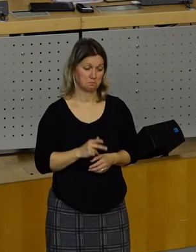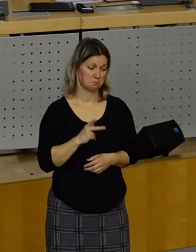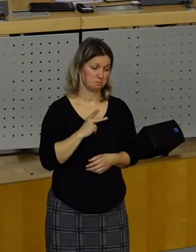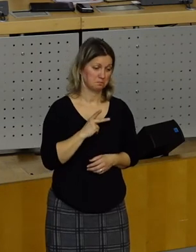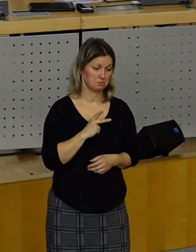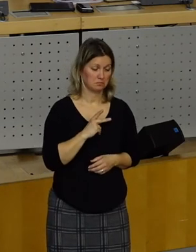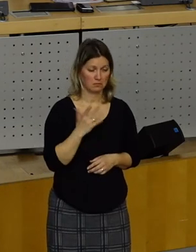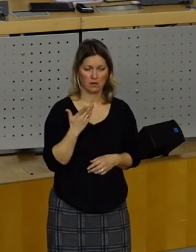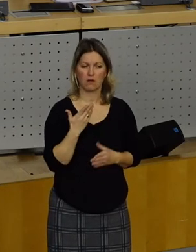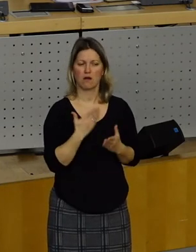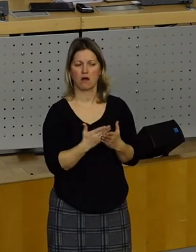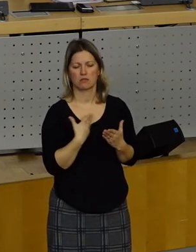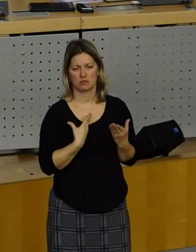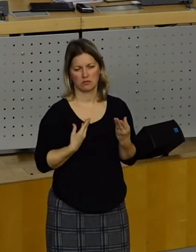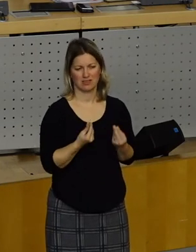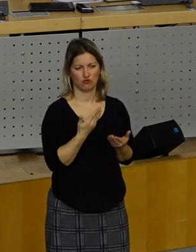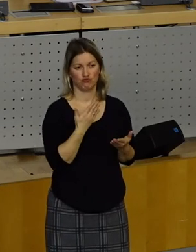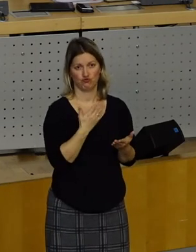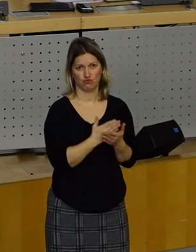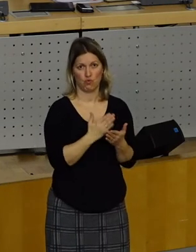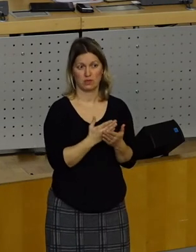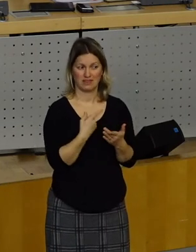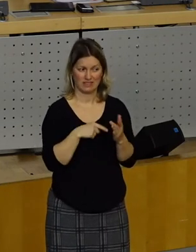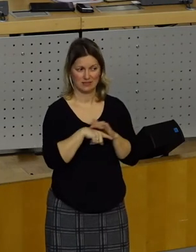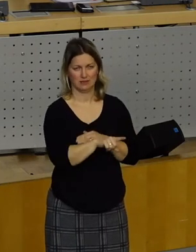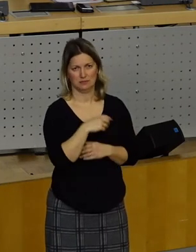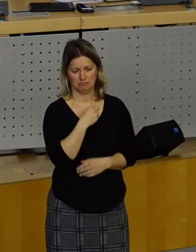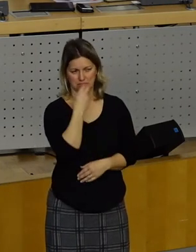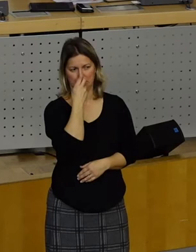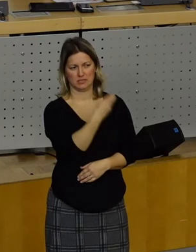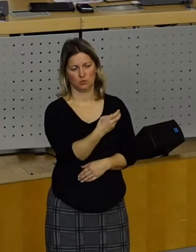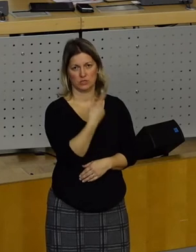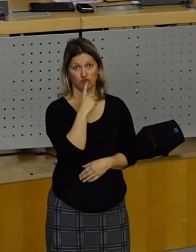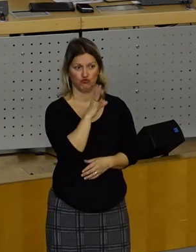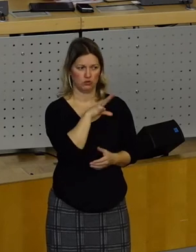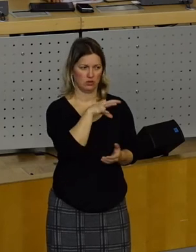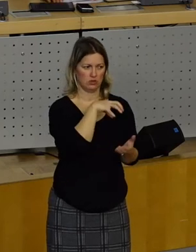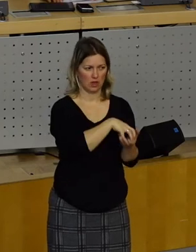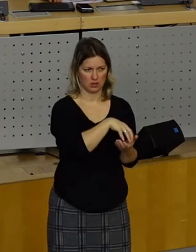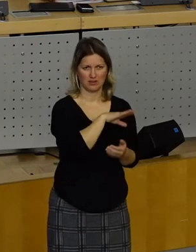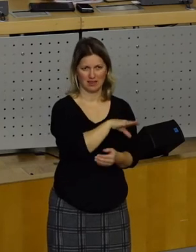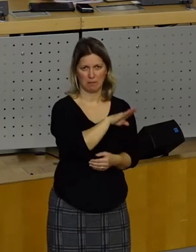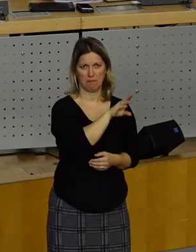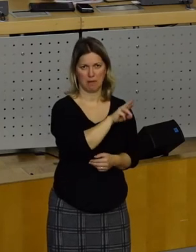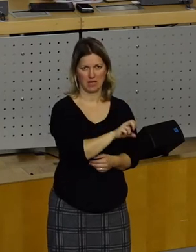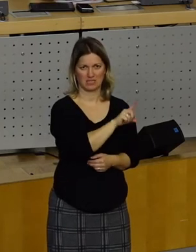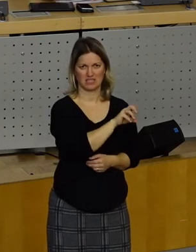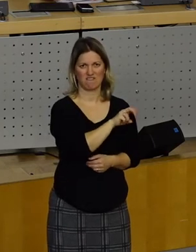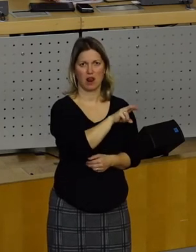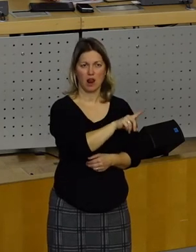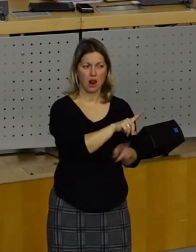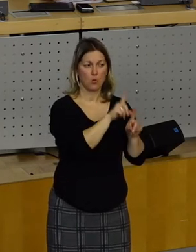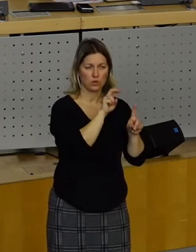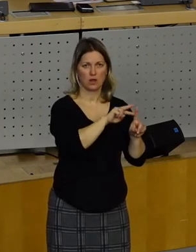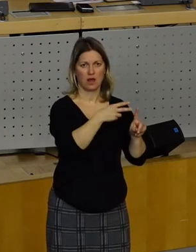schon spürbar war während des besuches das ist zwischen der stadt brazzaville und der landesregierung war sehr viel